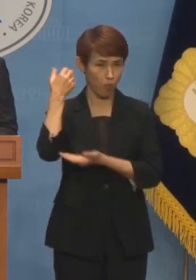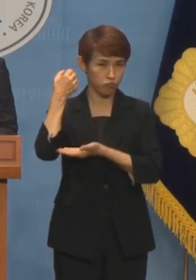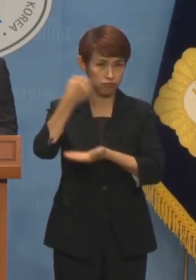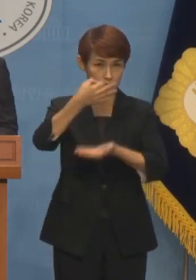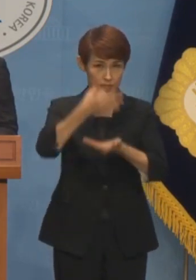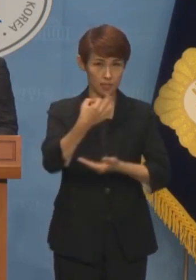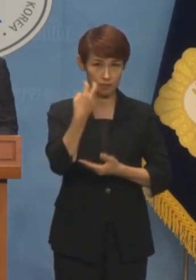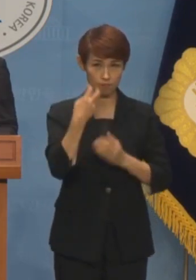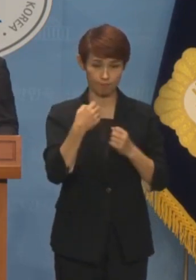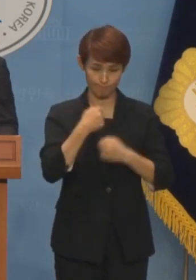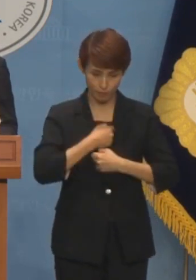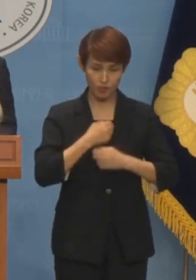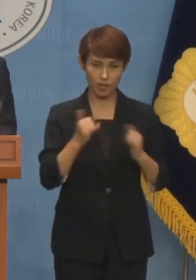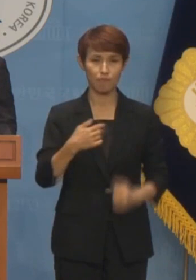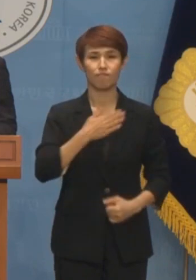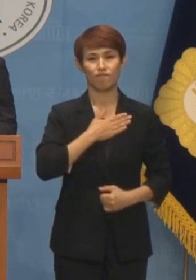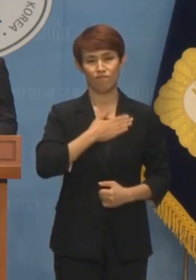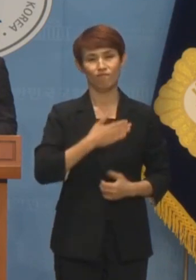지킨 사람입니다.